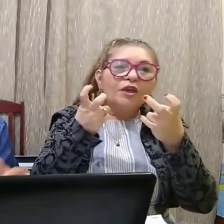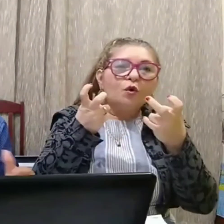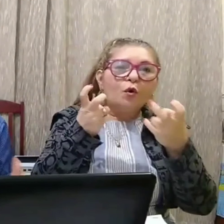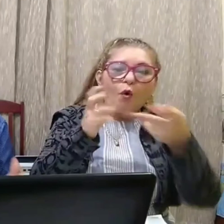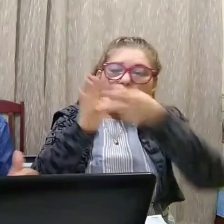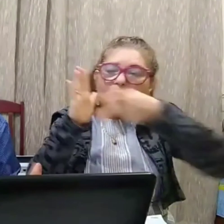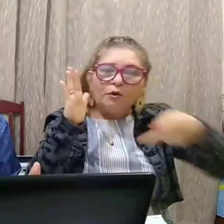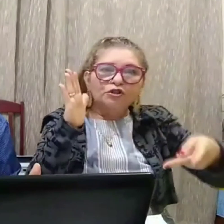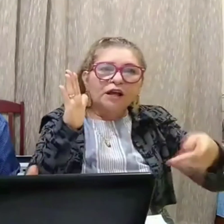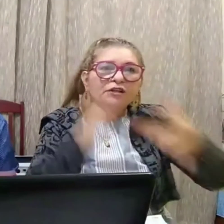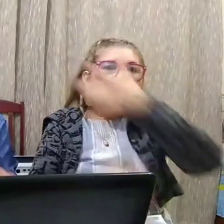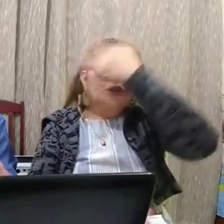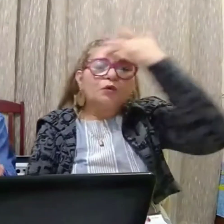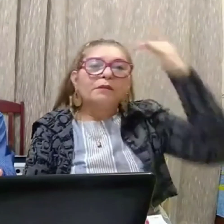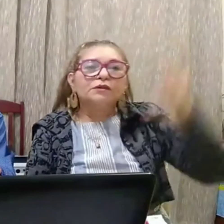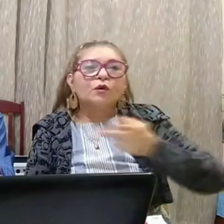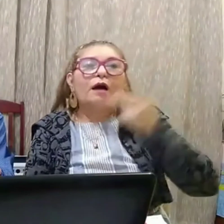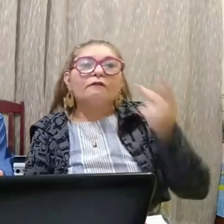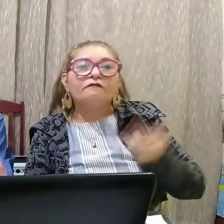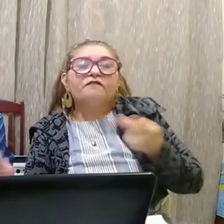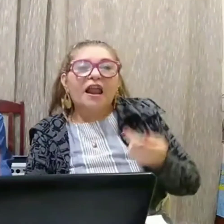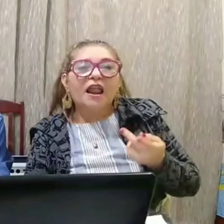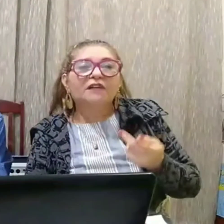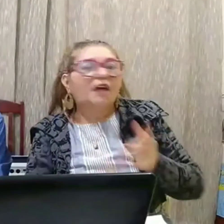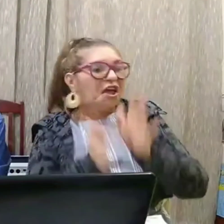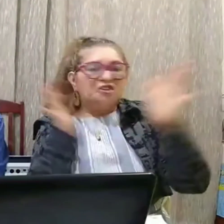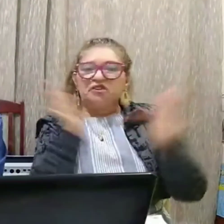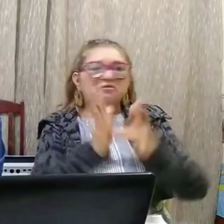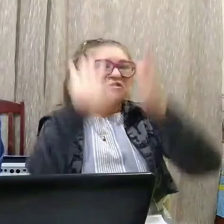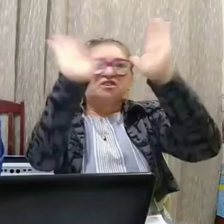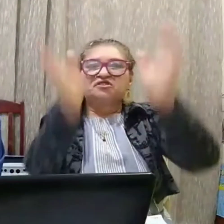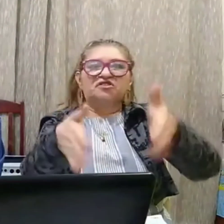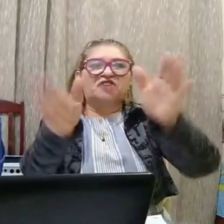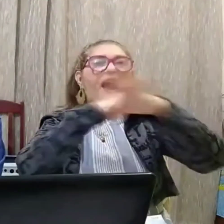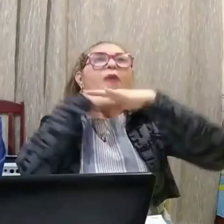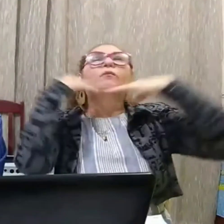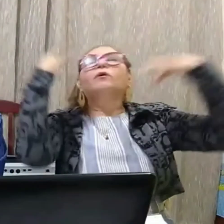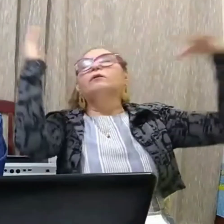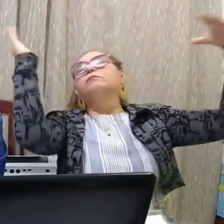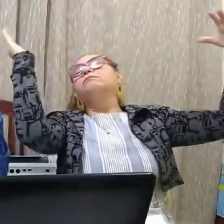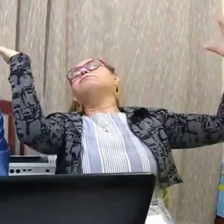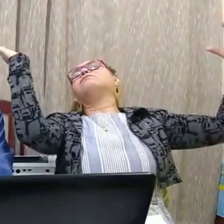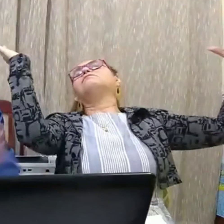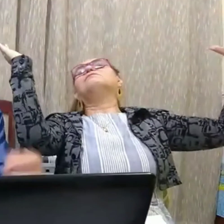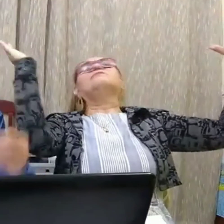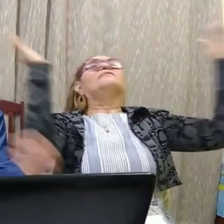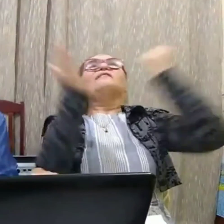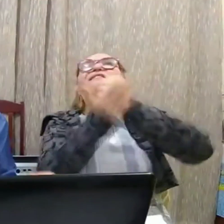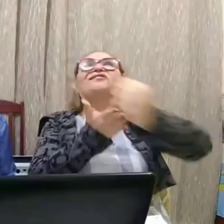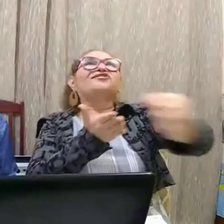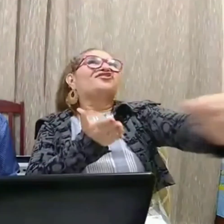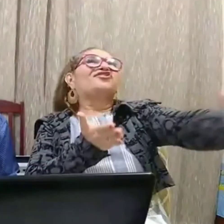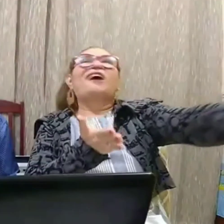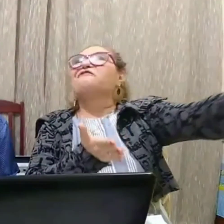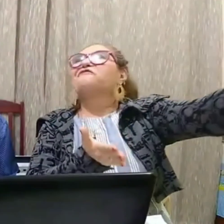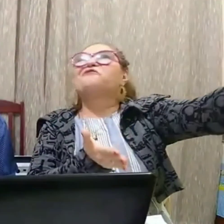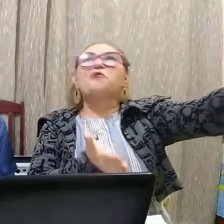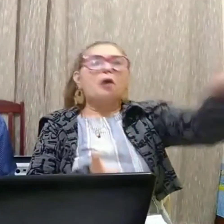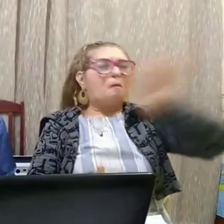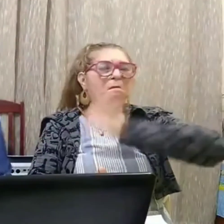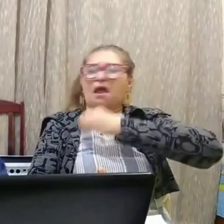pessoa falando exatamente isso. Jesus já morreu pelos nossos pecados. Então se ele já morreu, já pagou o preço dos